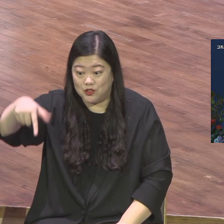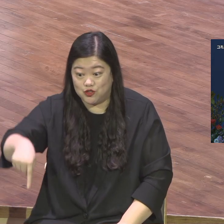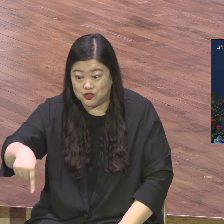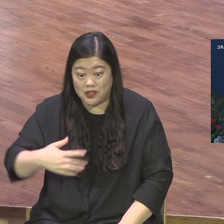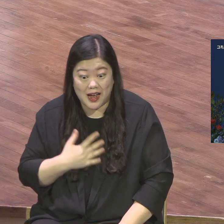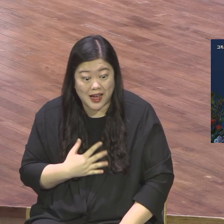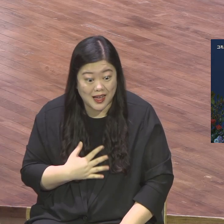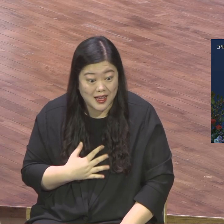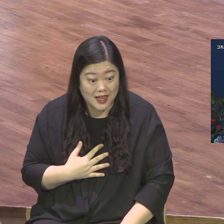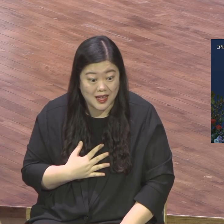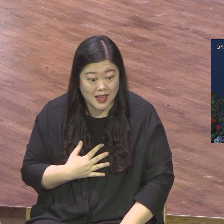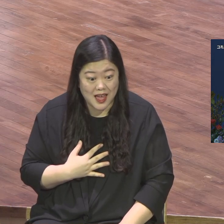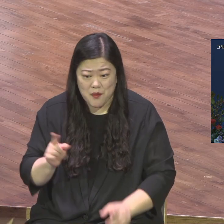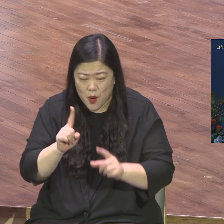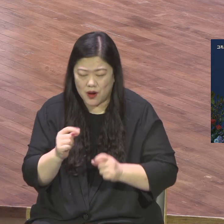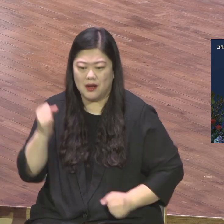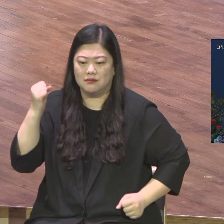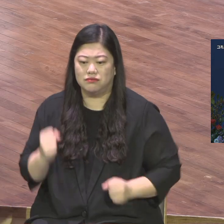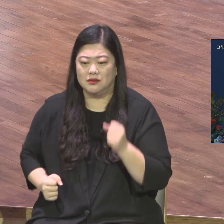전력질주.